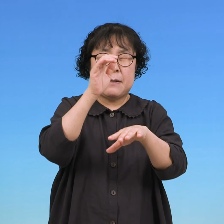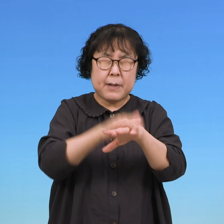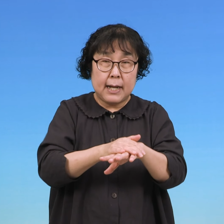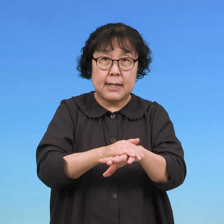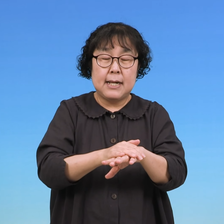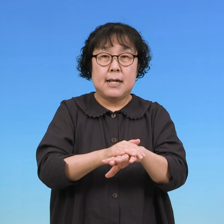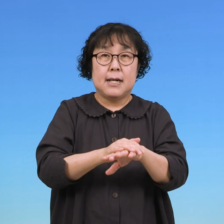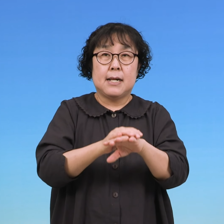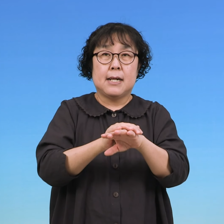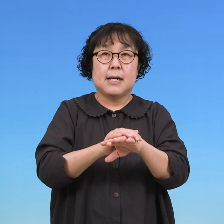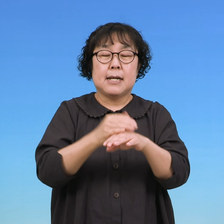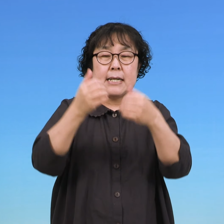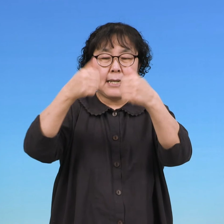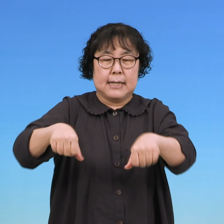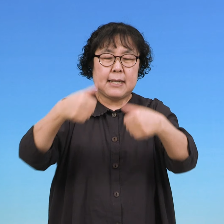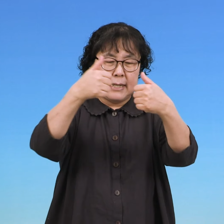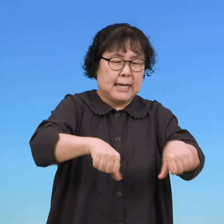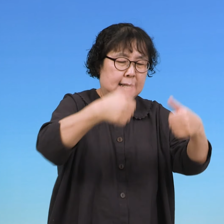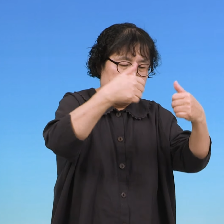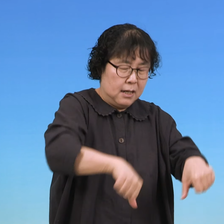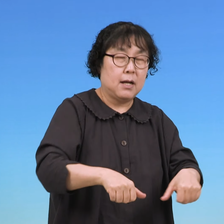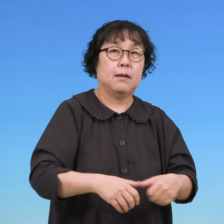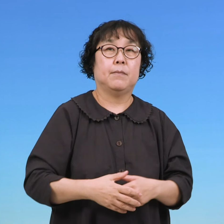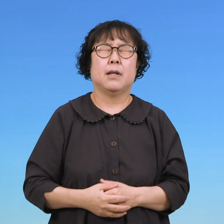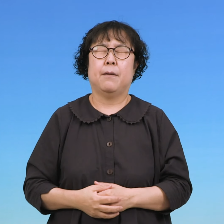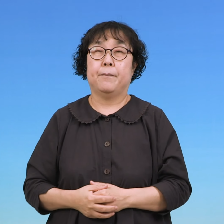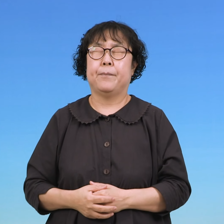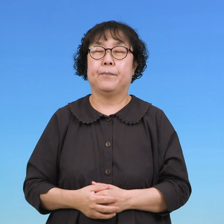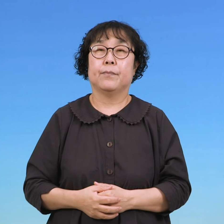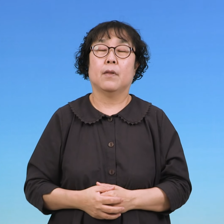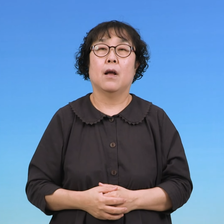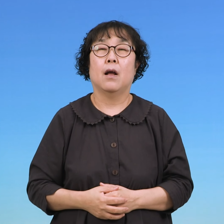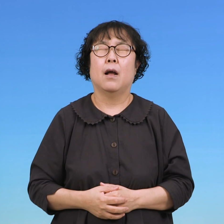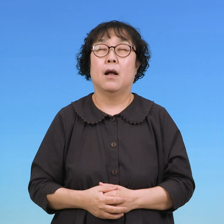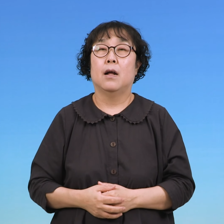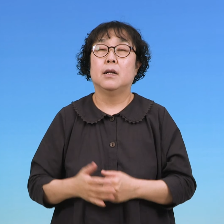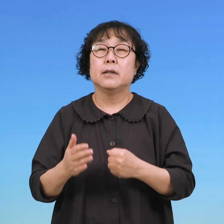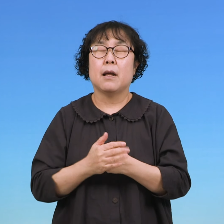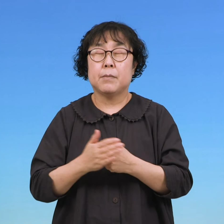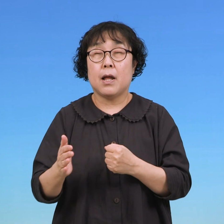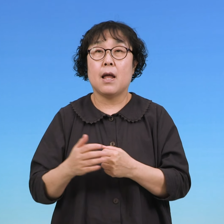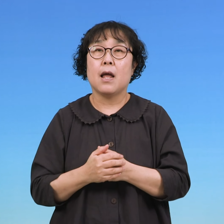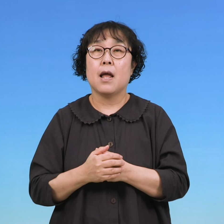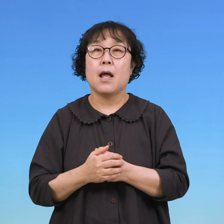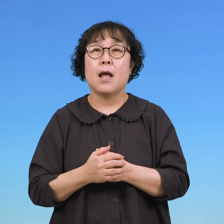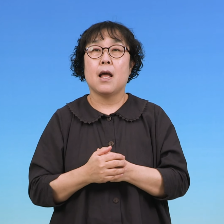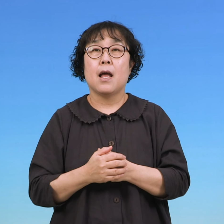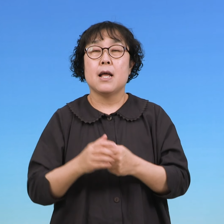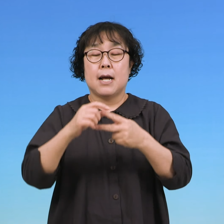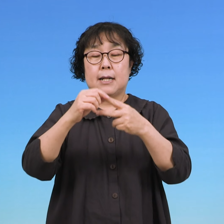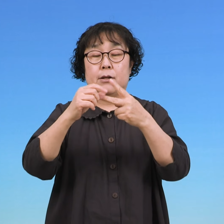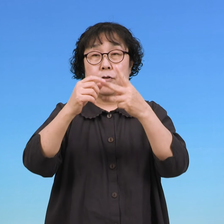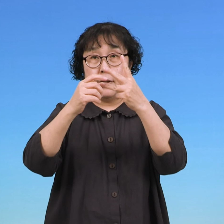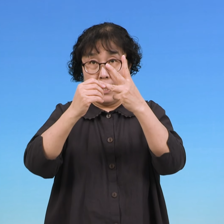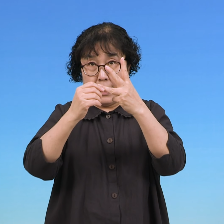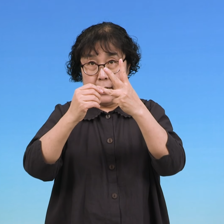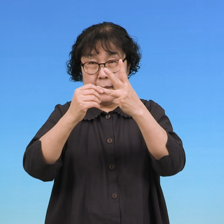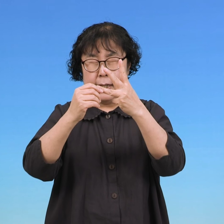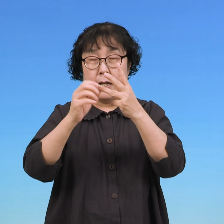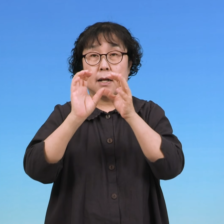하나씩 하나씩 깨트려 나가야 돼요. 철폐해 나가야 됩니다. 이런 점에서 저는요, 허수,